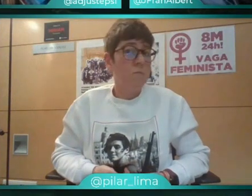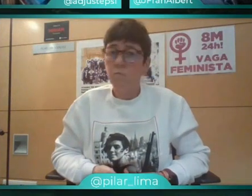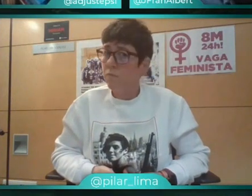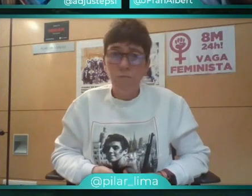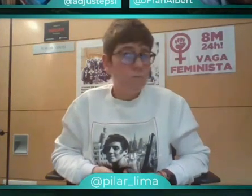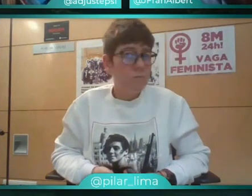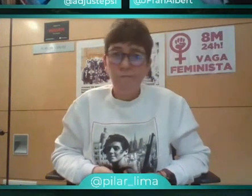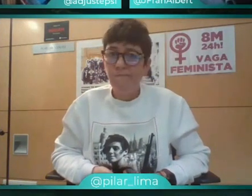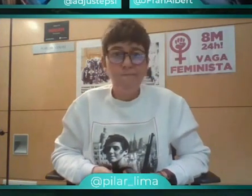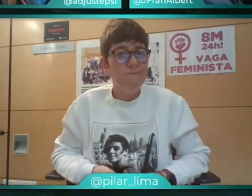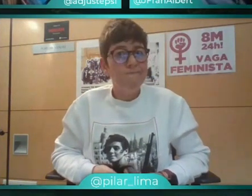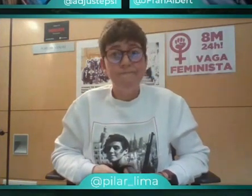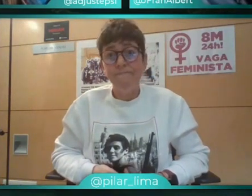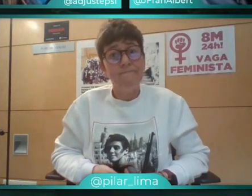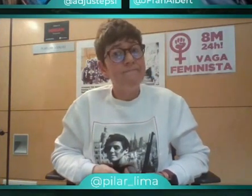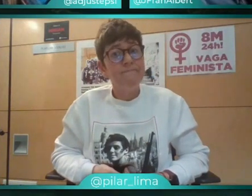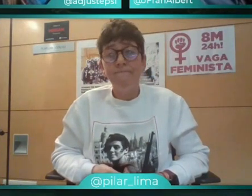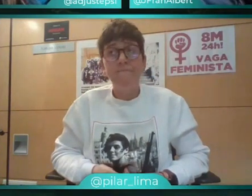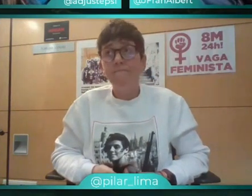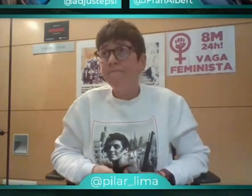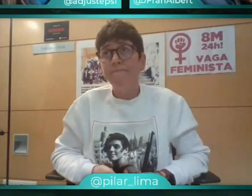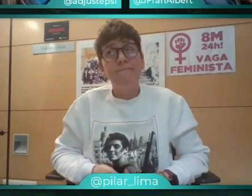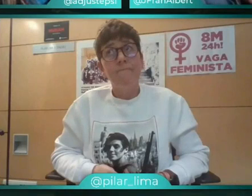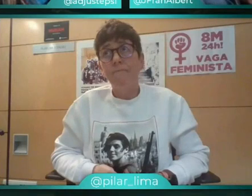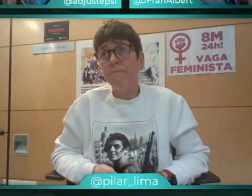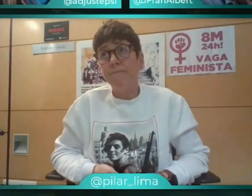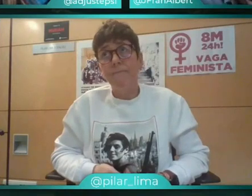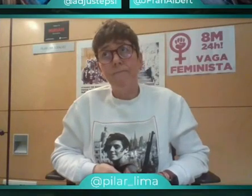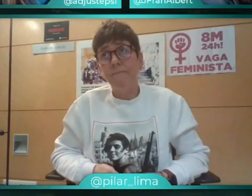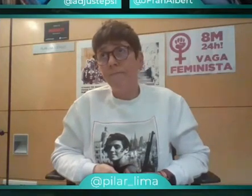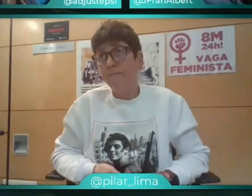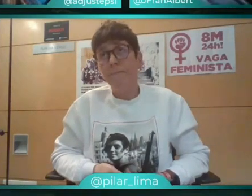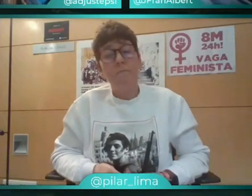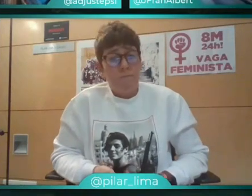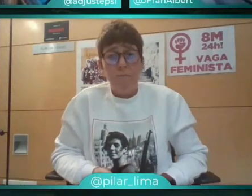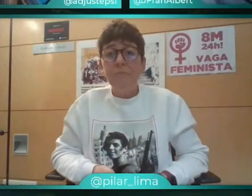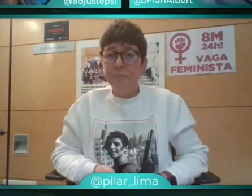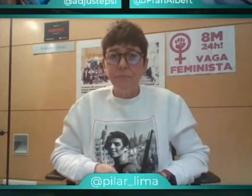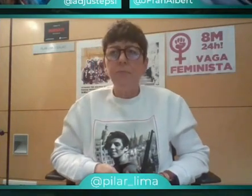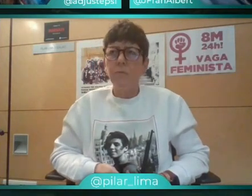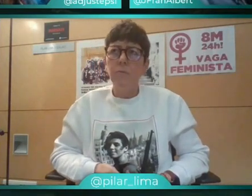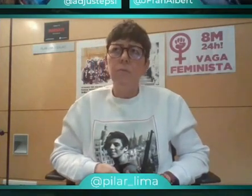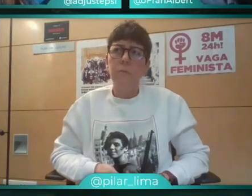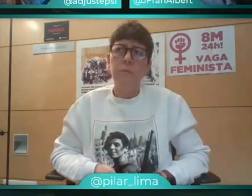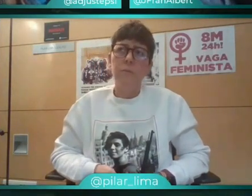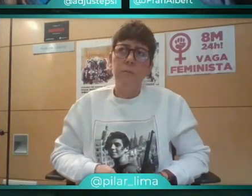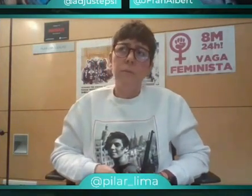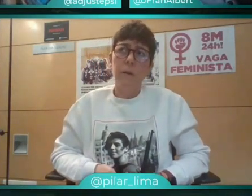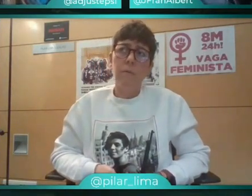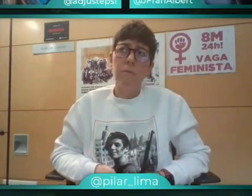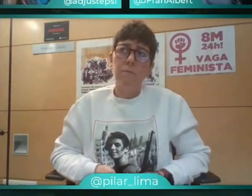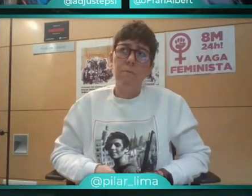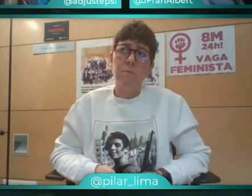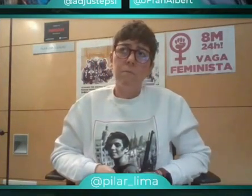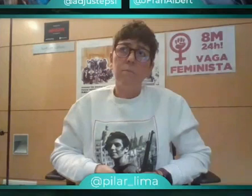hablan de la polarización y más estaría por ver quién es el que está todo el rato pensando de la cuerda no quién está todo el rato agitando el odio